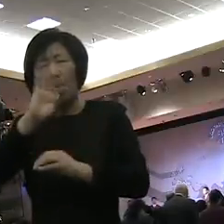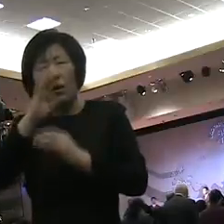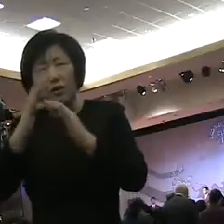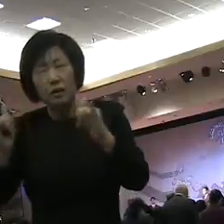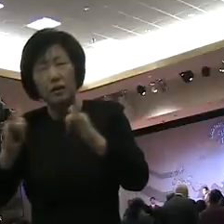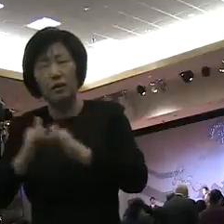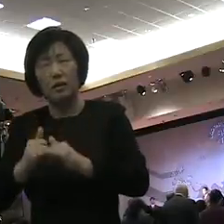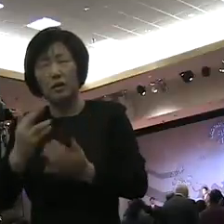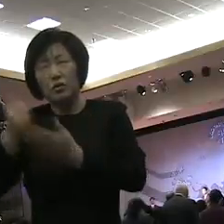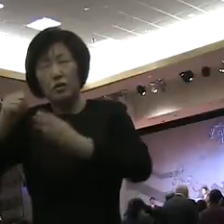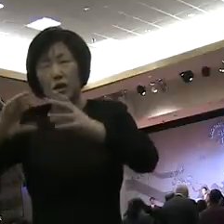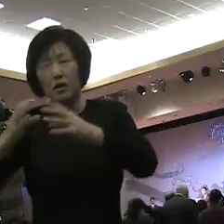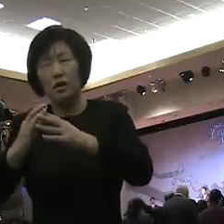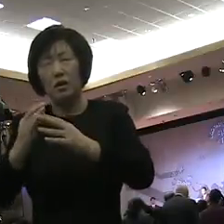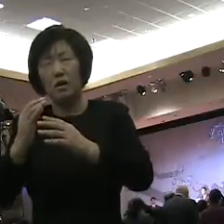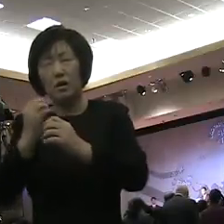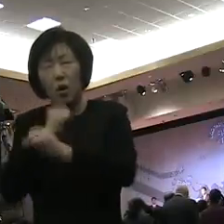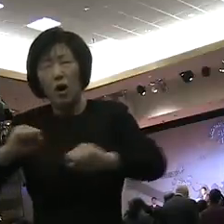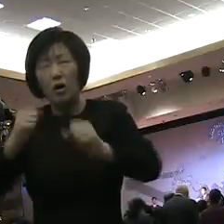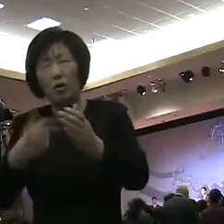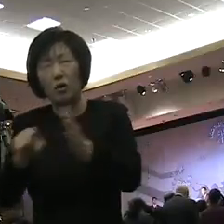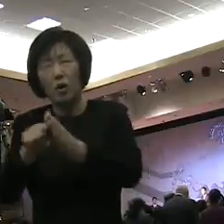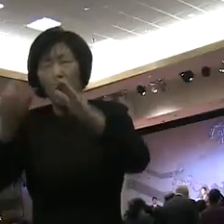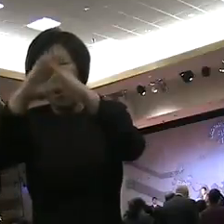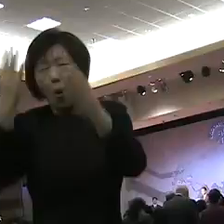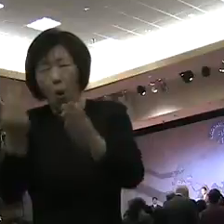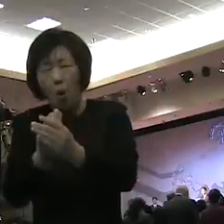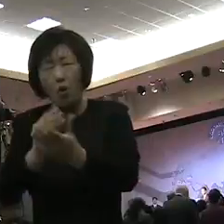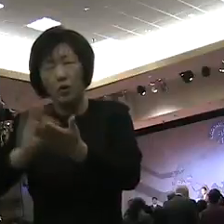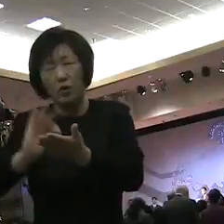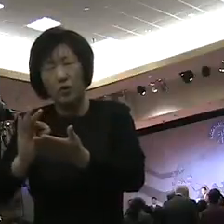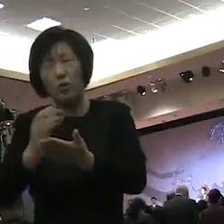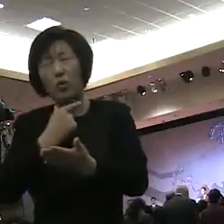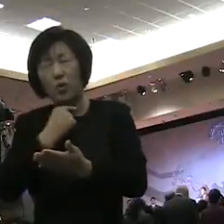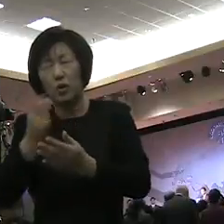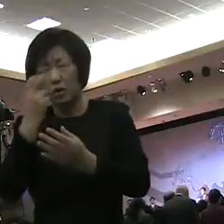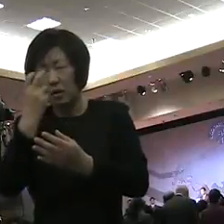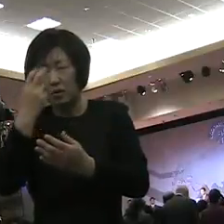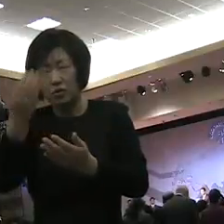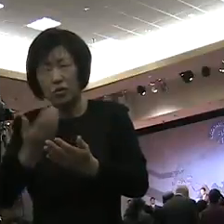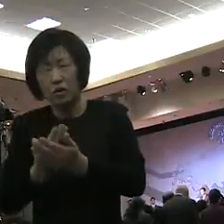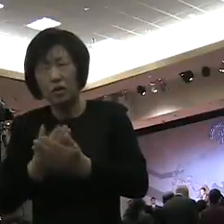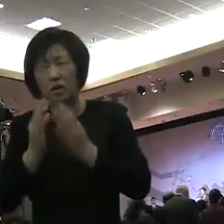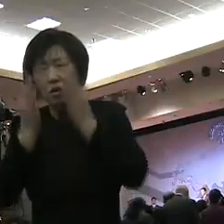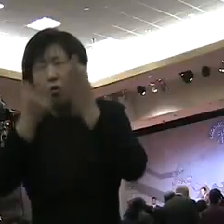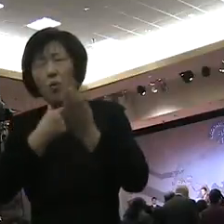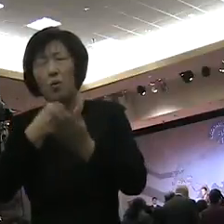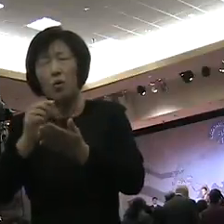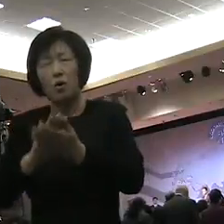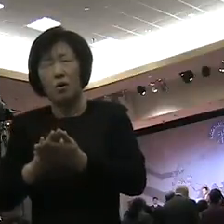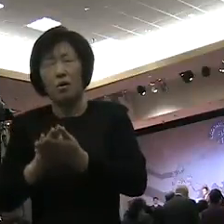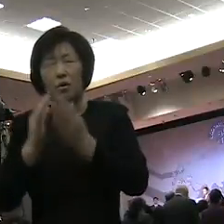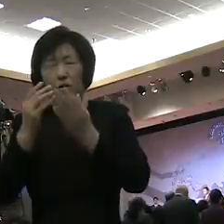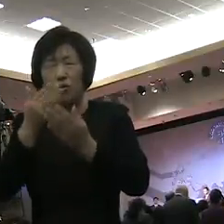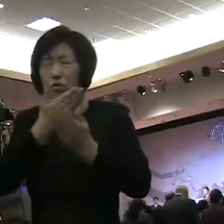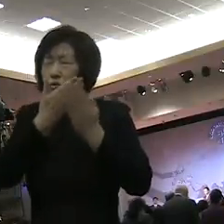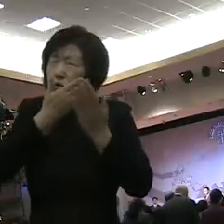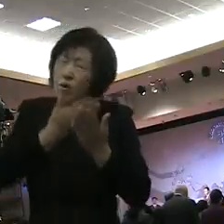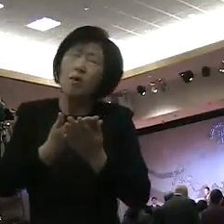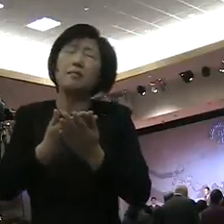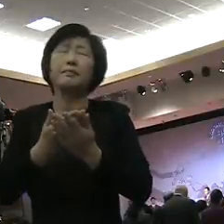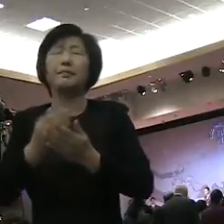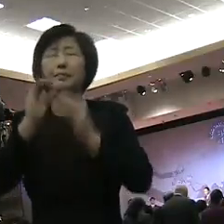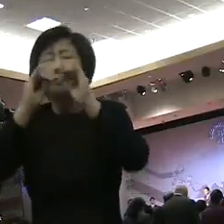확장을 위해서 온전한 도구로 준비되어 쓰임받을 수 있도록 지켜주시기를 간절히 바라고 원합니다. 오늘 예배에 귀한 말씀을 전하시는